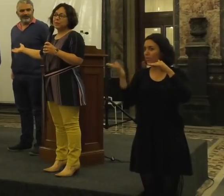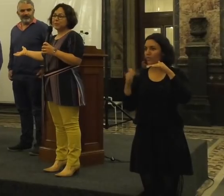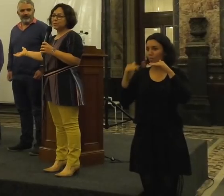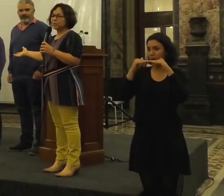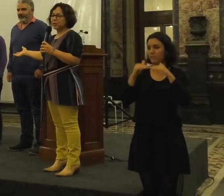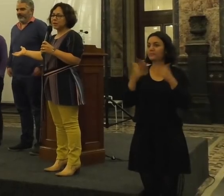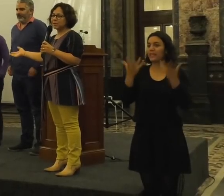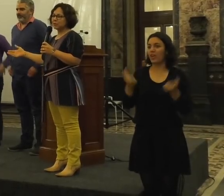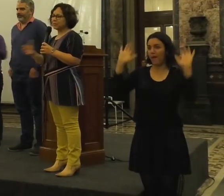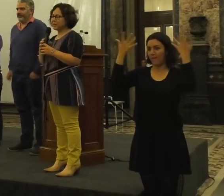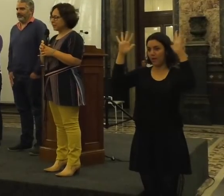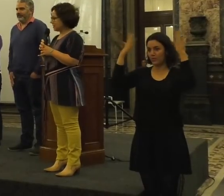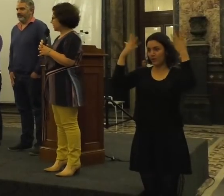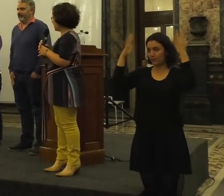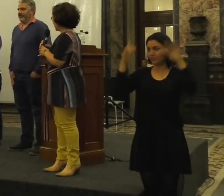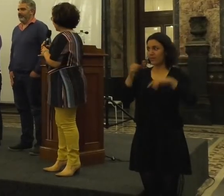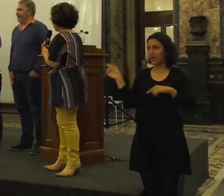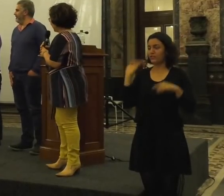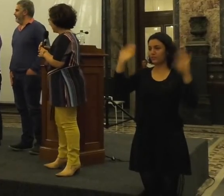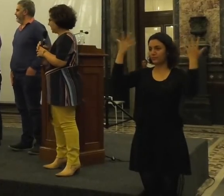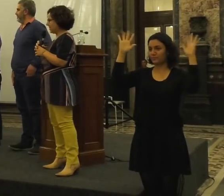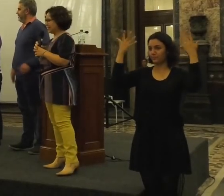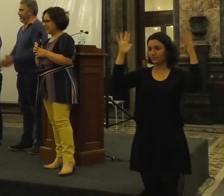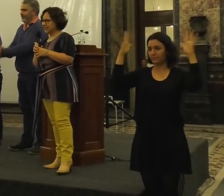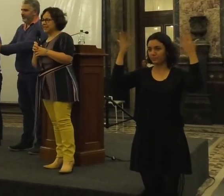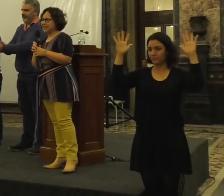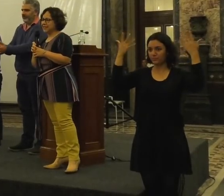Quisiera pedir un aplauso para ellos, para ellos.